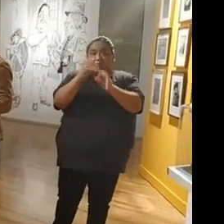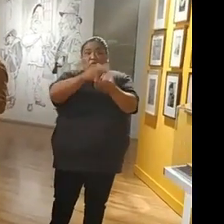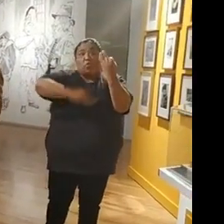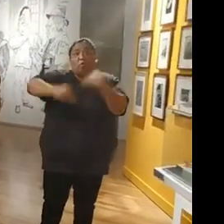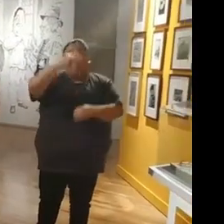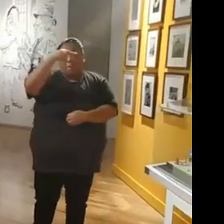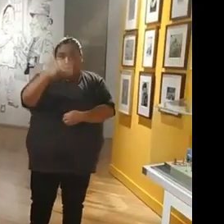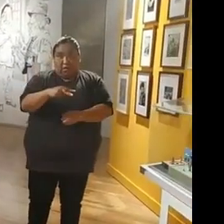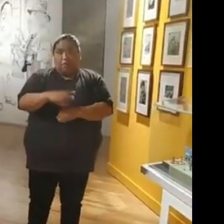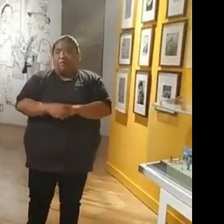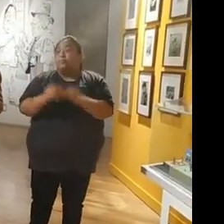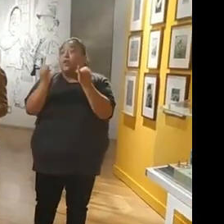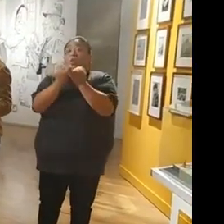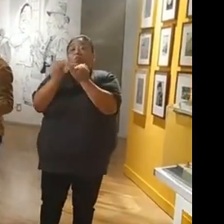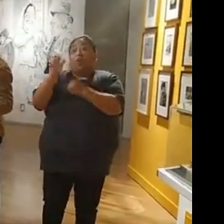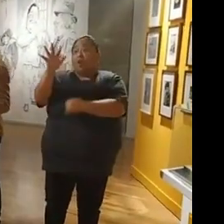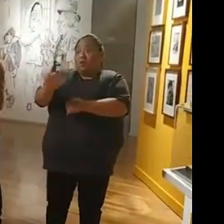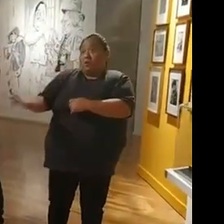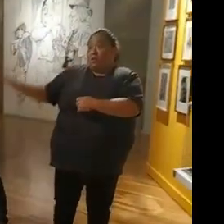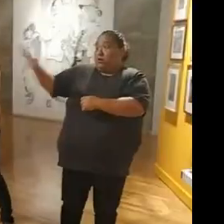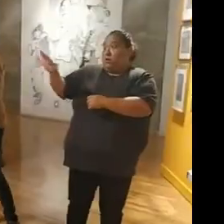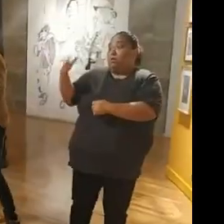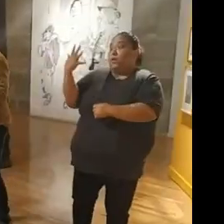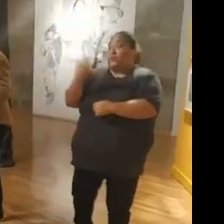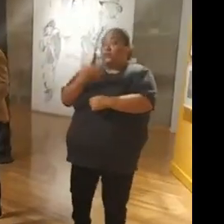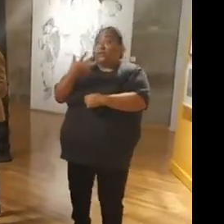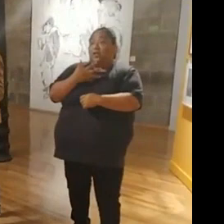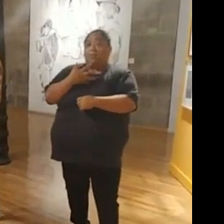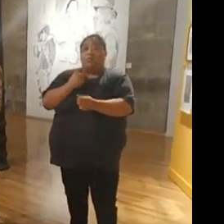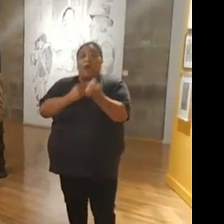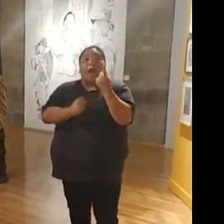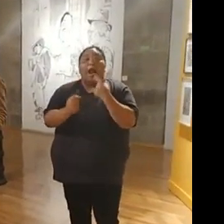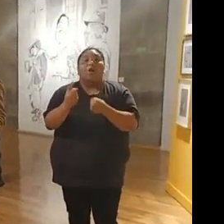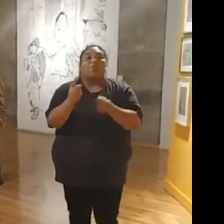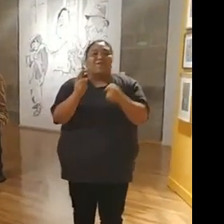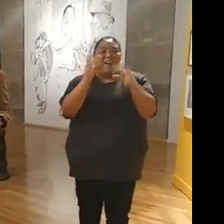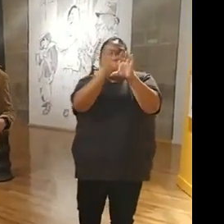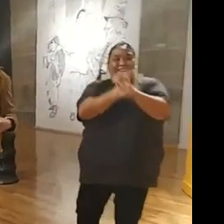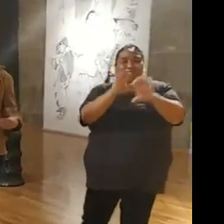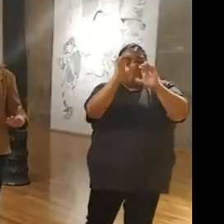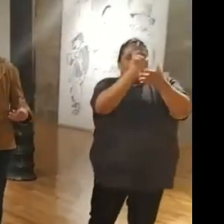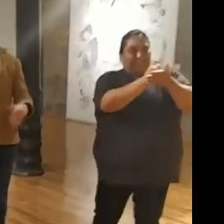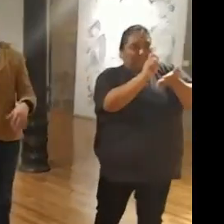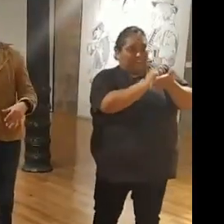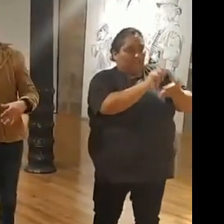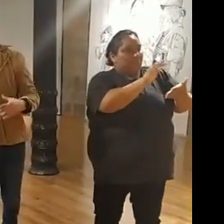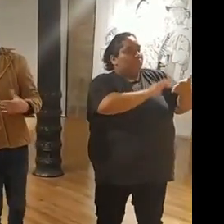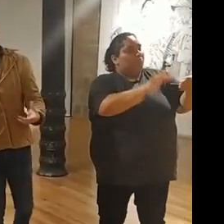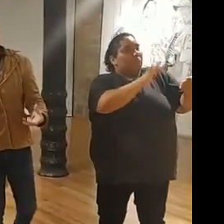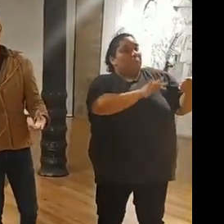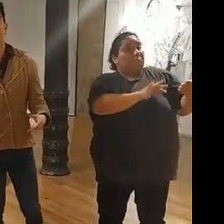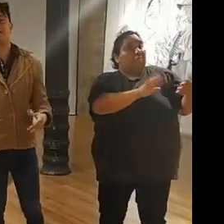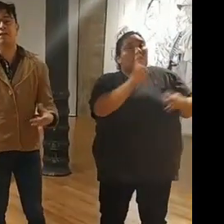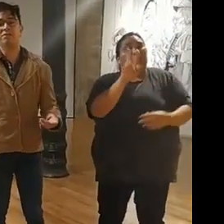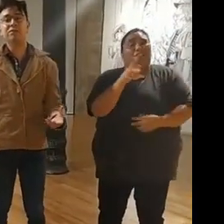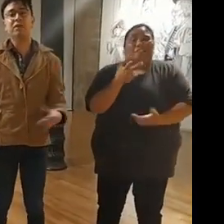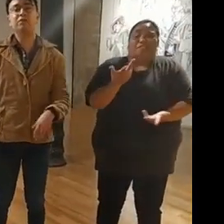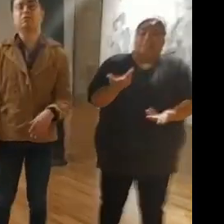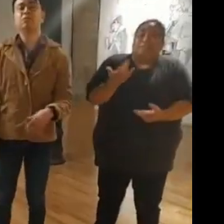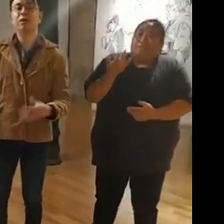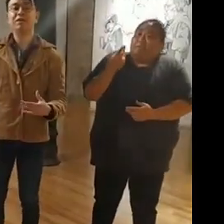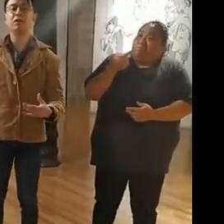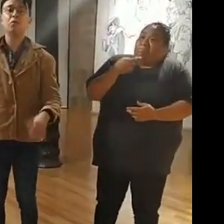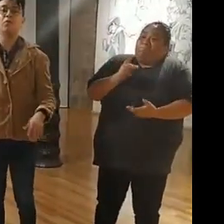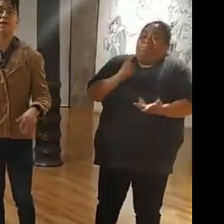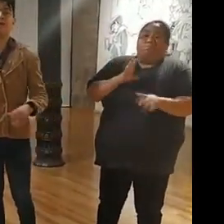De este lado tenemos un poco de estos cancioneros que desgraciadamente pues ya no existen, estos cancioneros